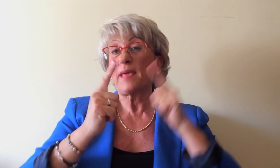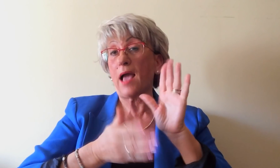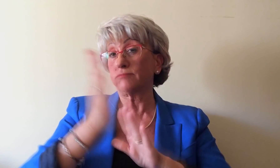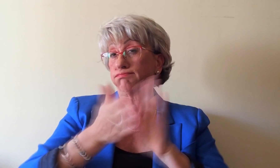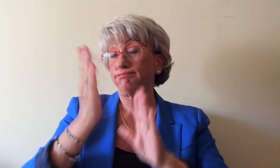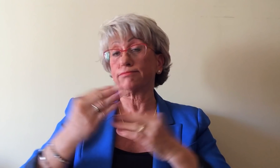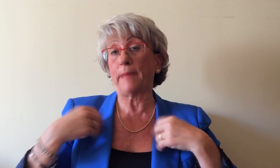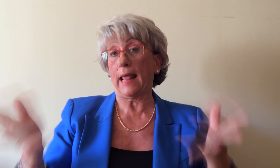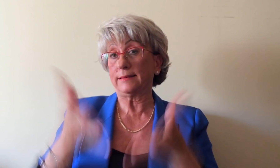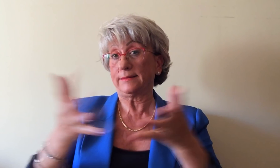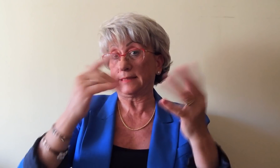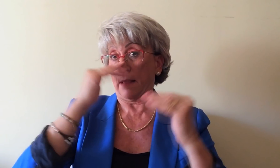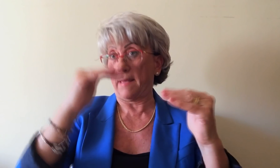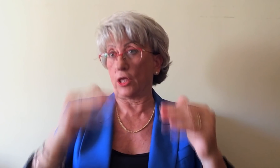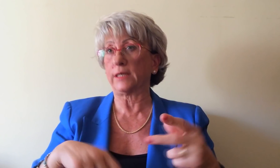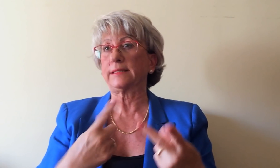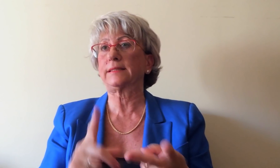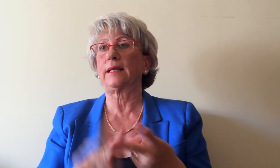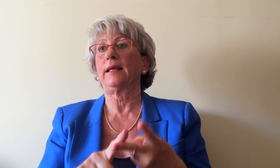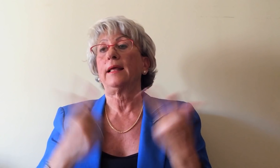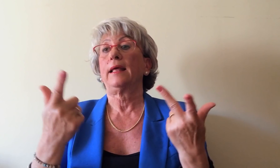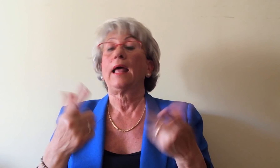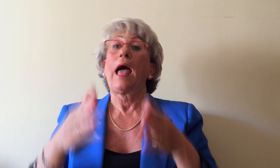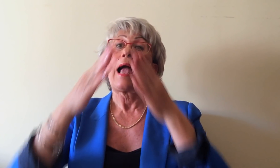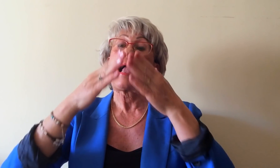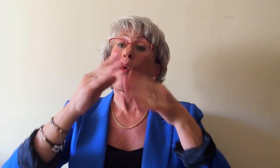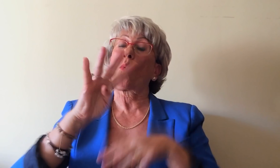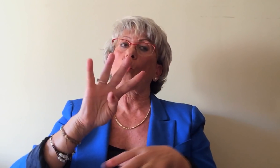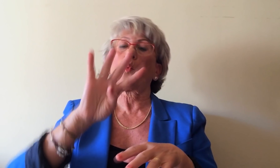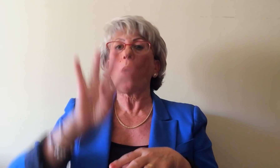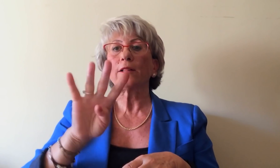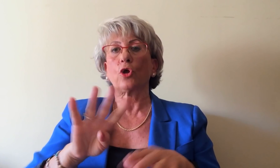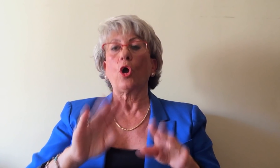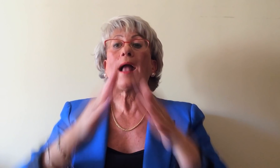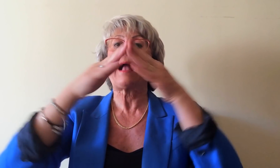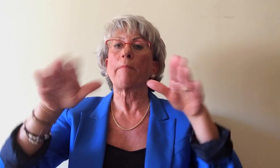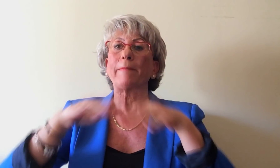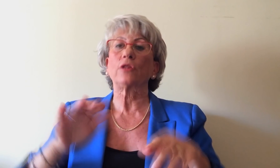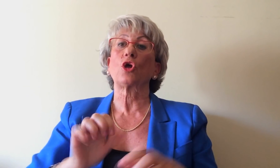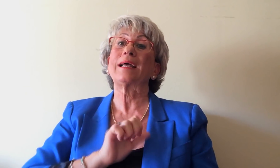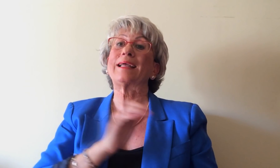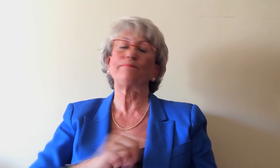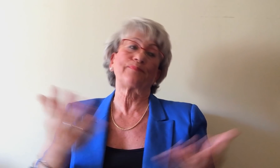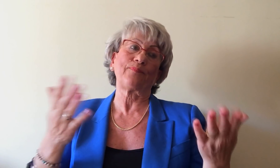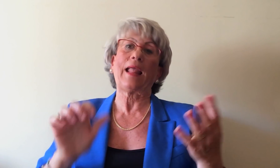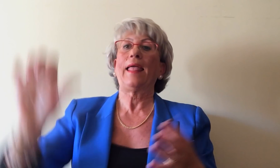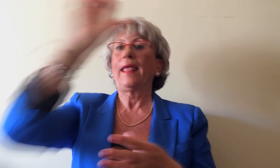També es van fer molts viatges per la gent gran. Es va dur a terme el quart campament no europeu,